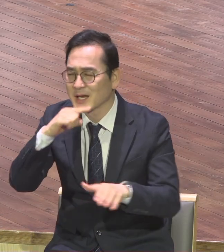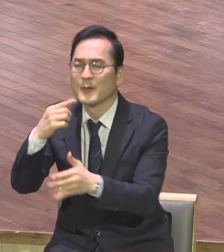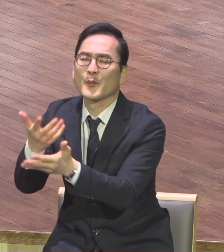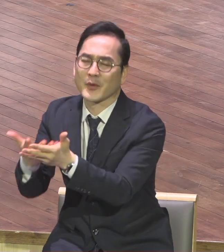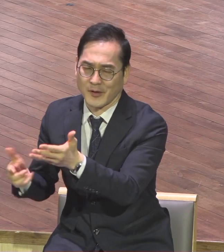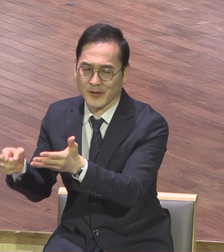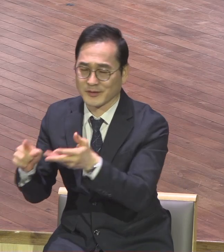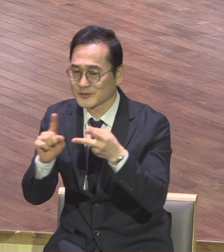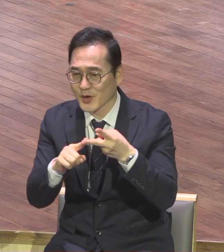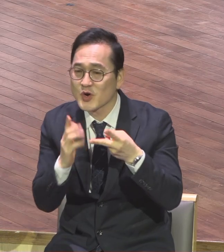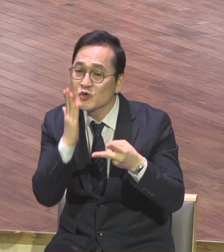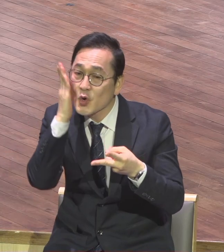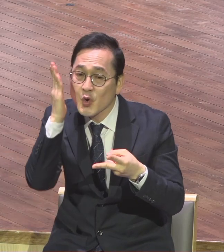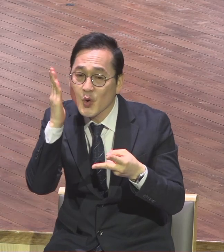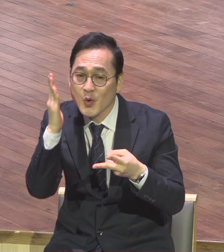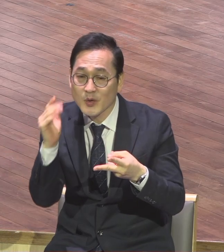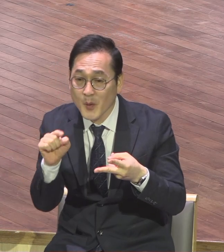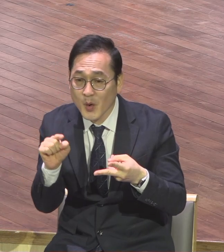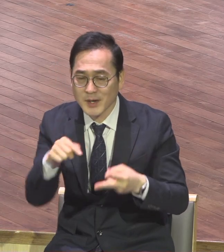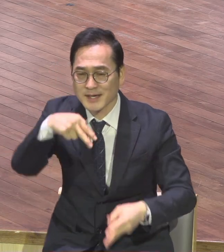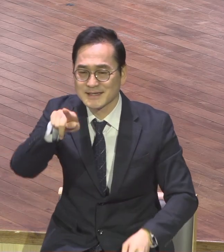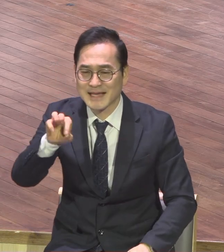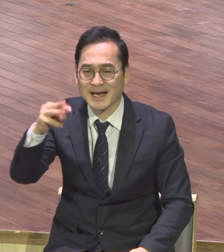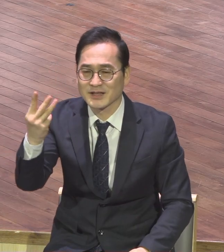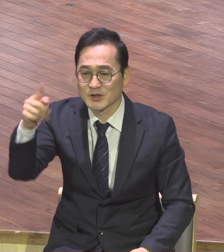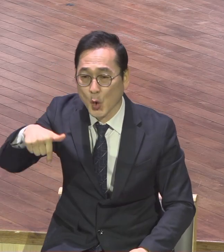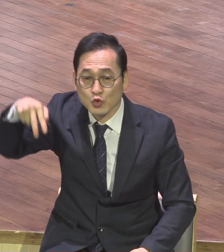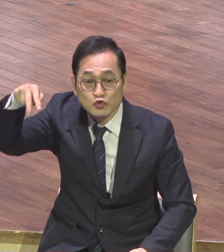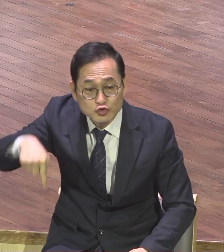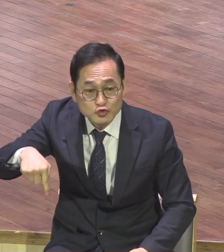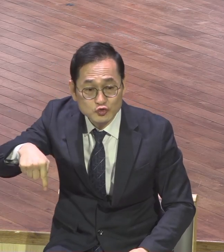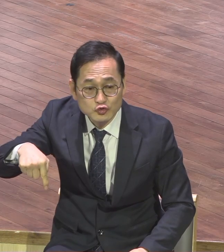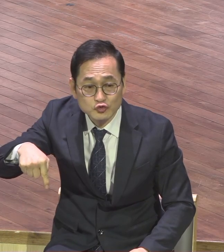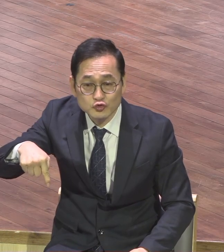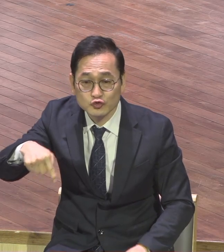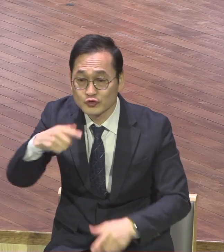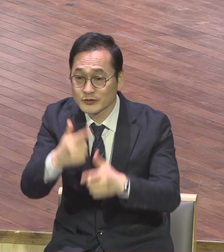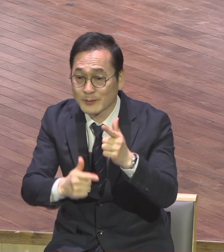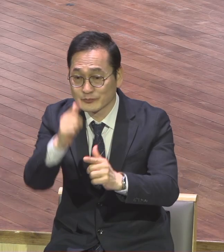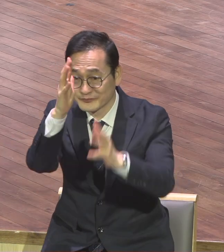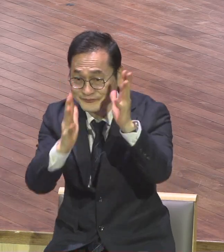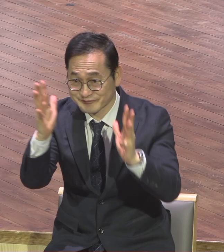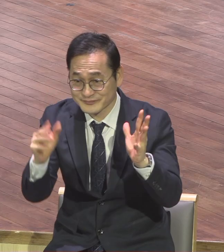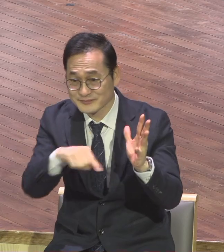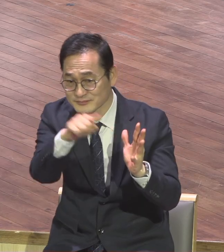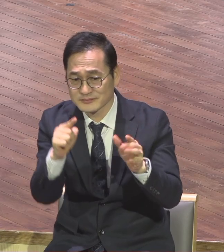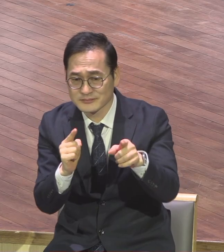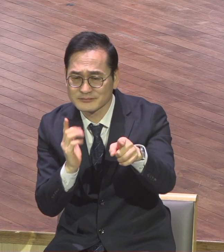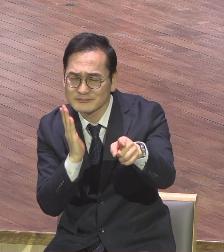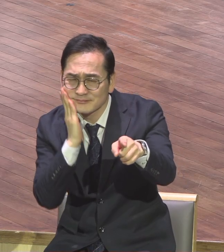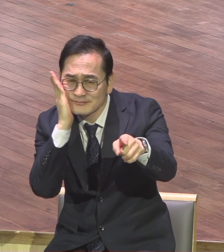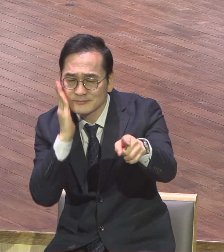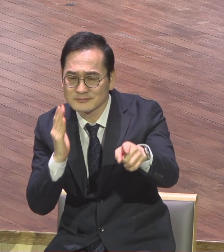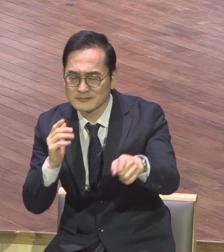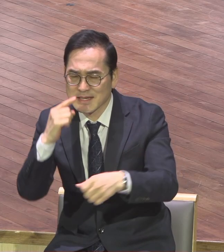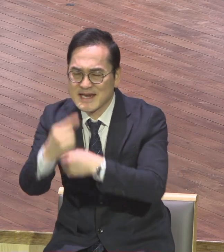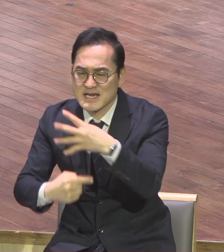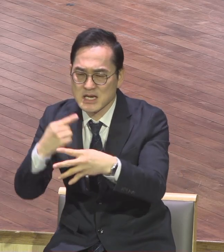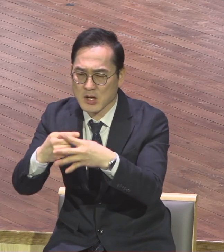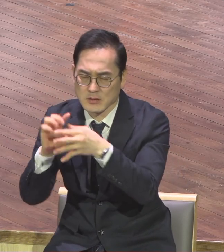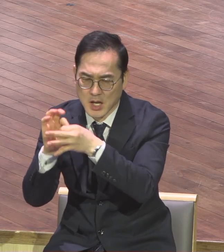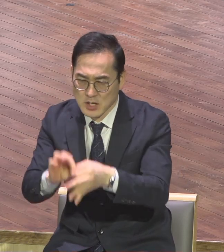그리고 초록색은 이 상록수가 1년 내내 변함없이 초록색을 띠듯이 우리가 살아가면서